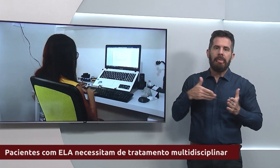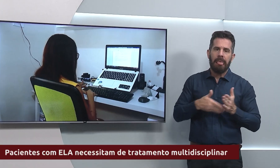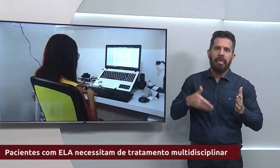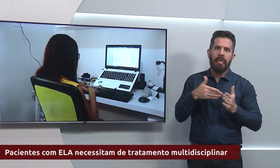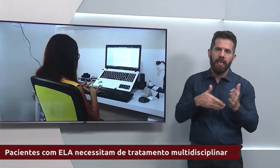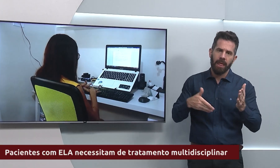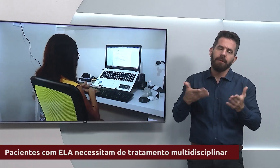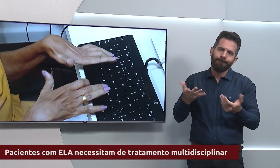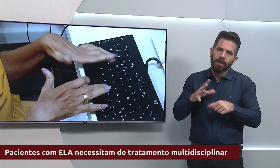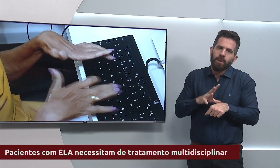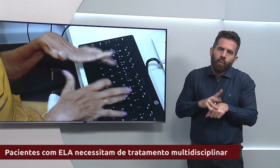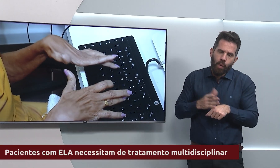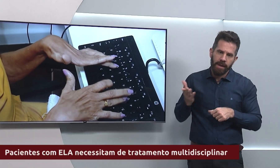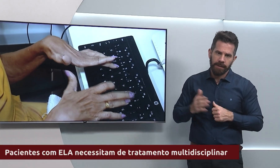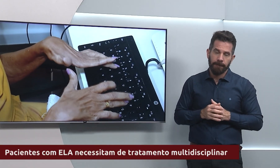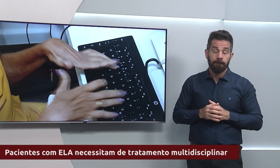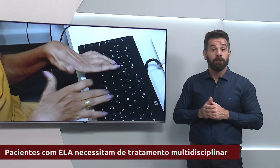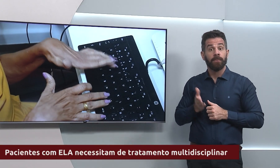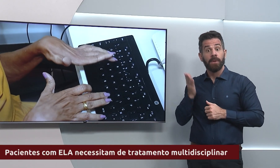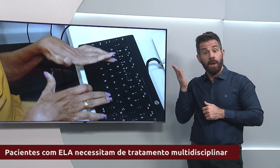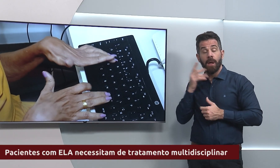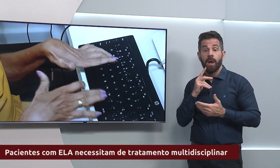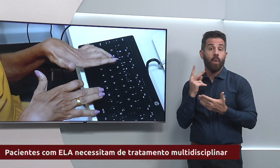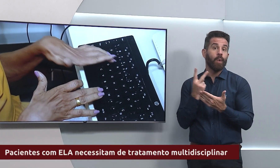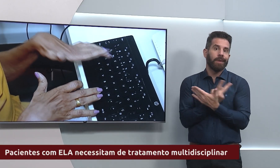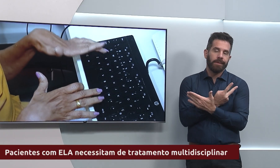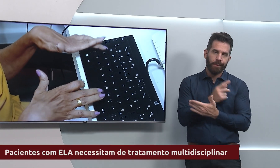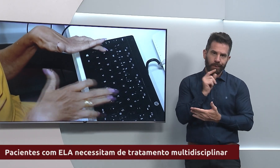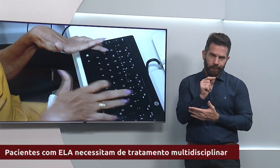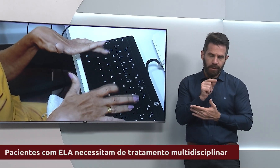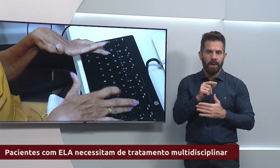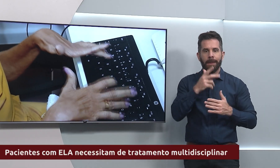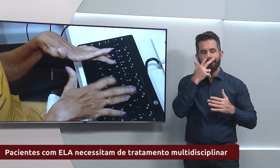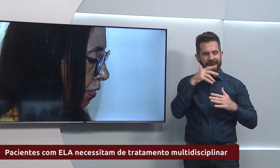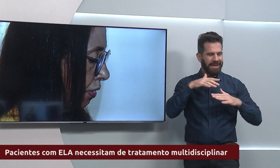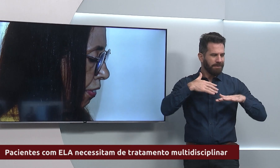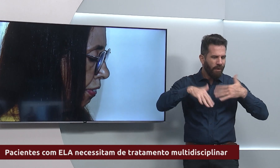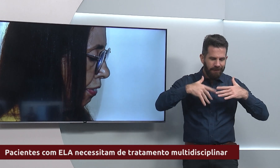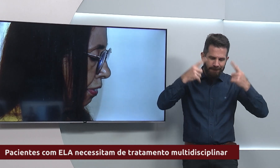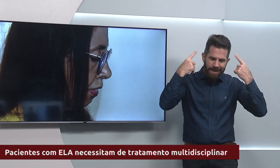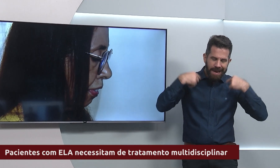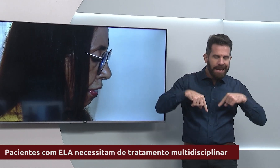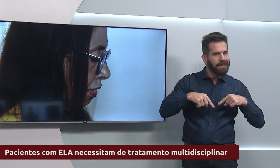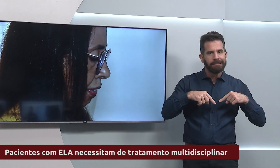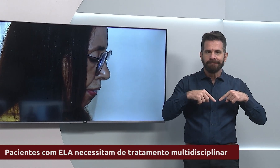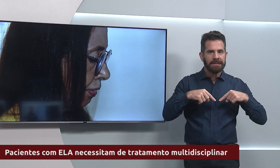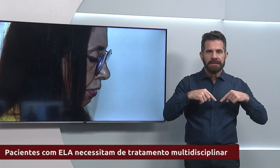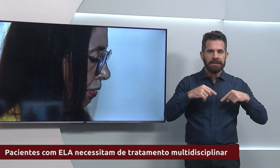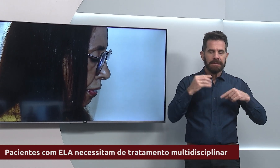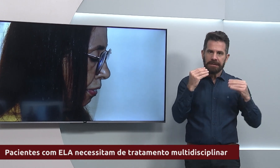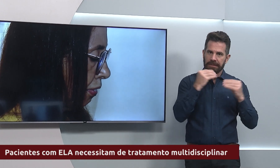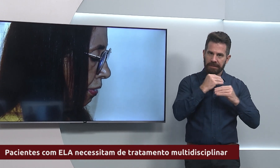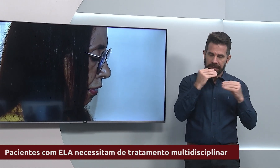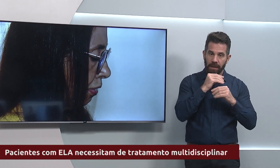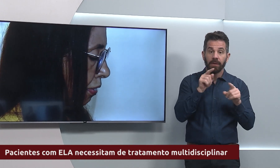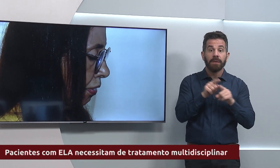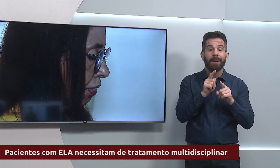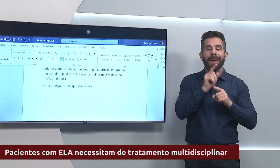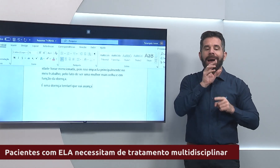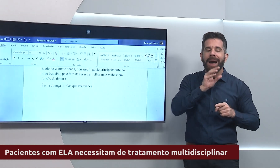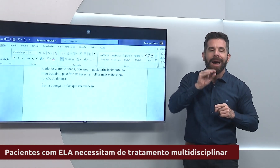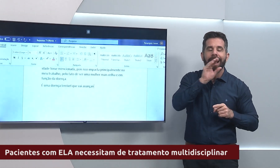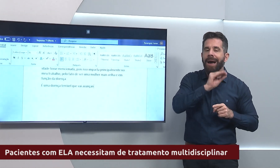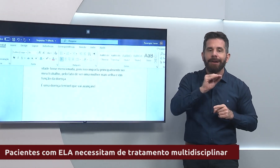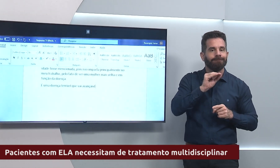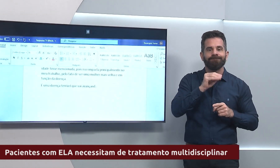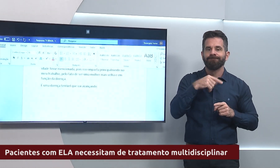impostas pela doença. No caso dela, além da perda de mobilidade, houve um comprometimento da fala. Por isso,